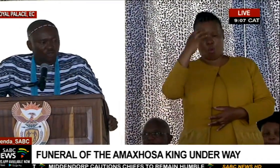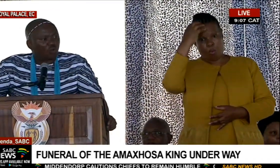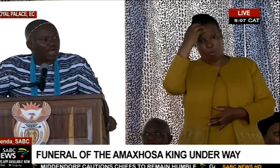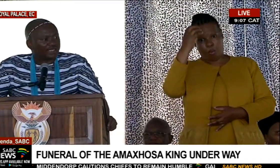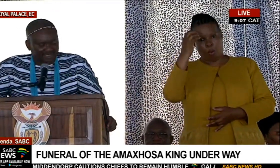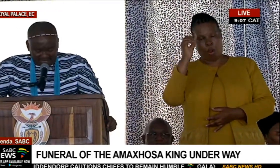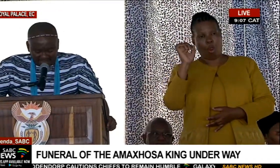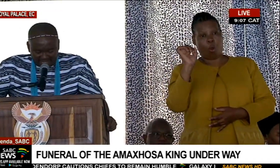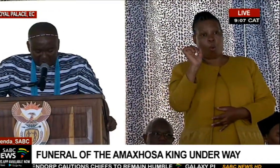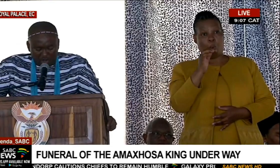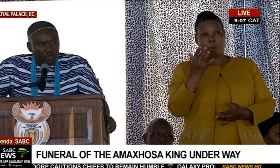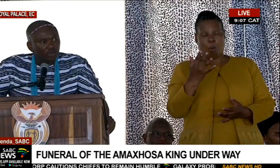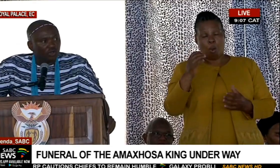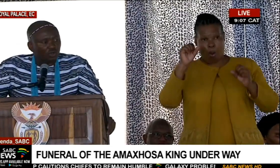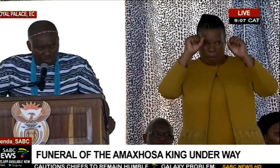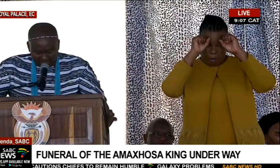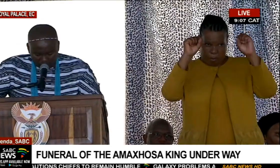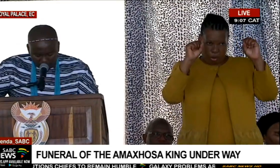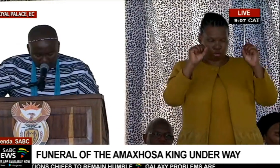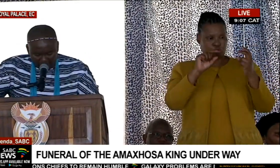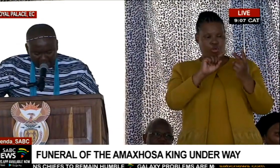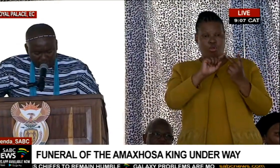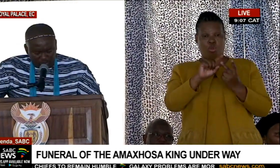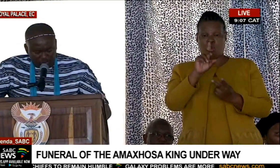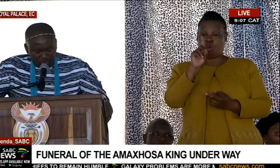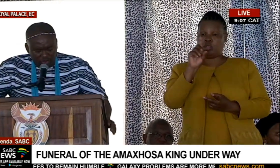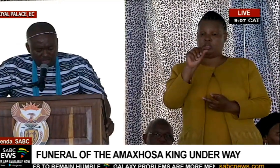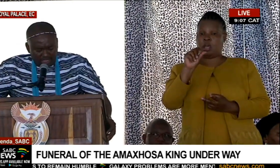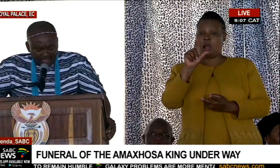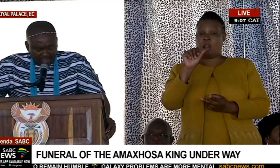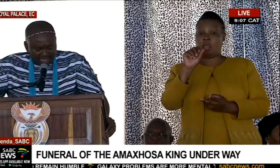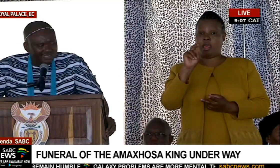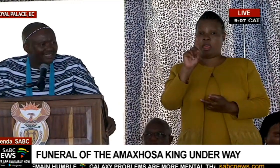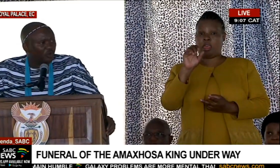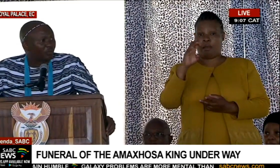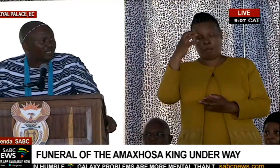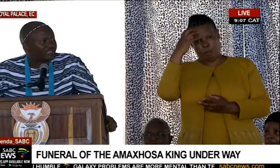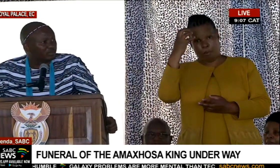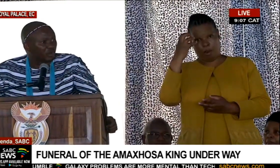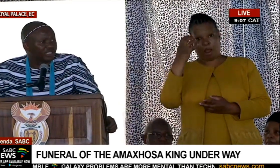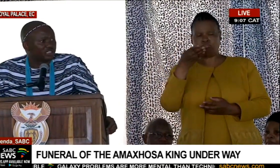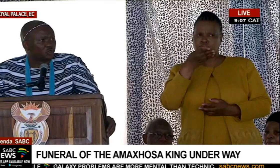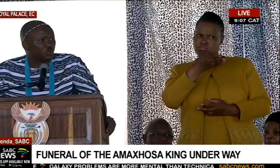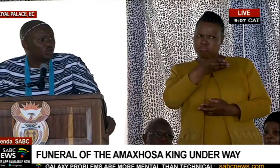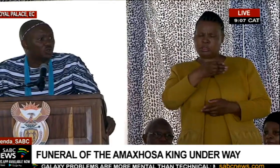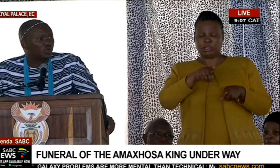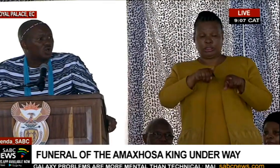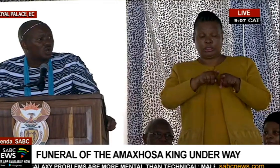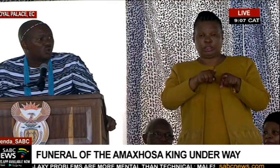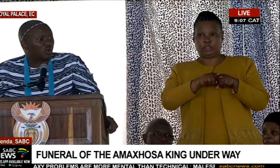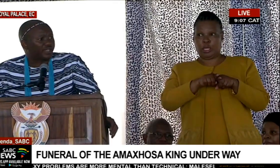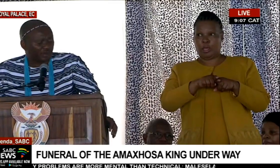ukumkani kazi unokwanda dalindyebo nayo khona phakathi kwethu ndazise uPrince Mbonisi